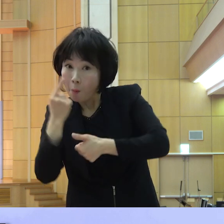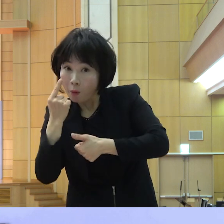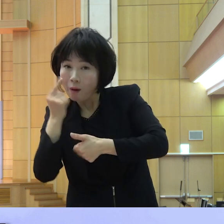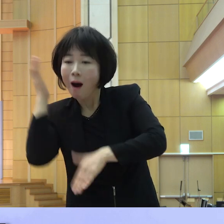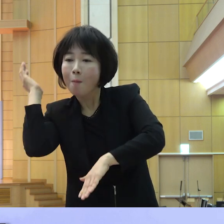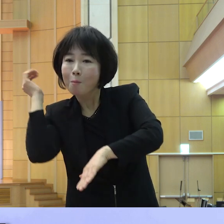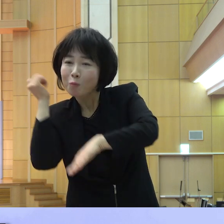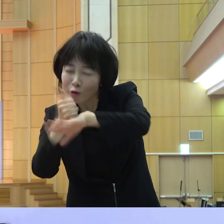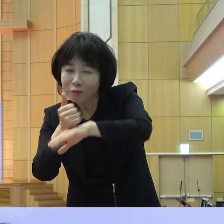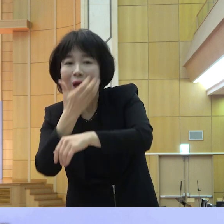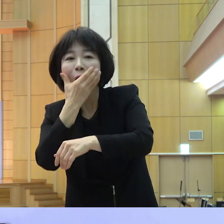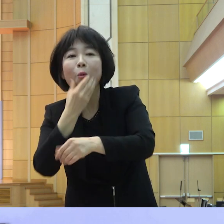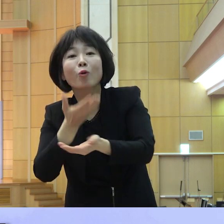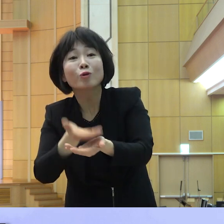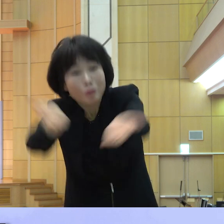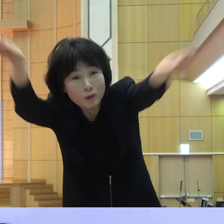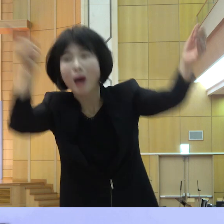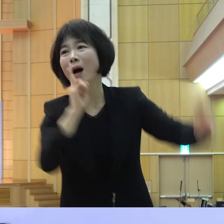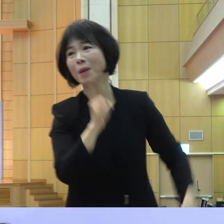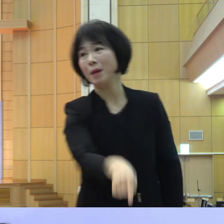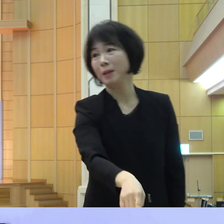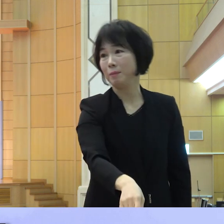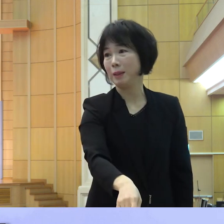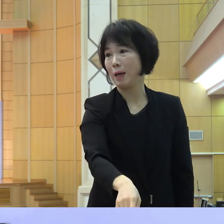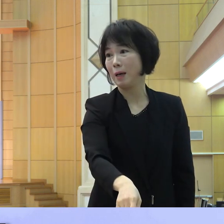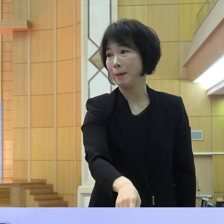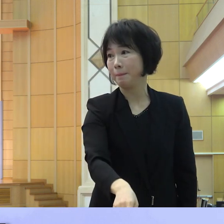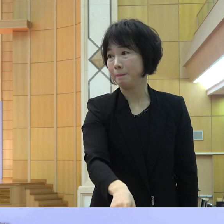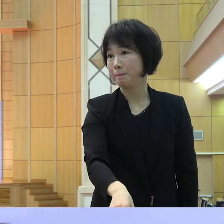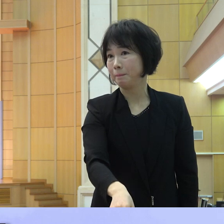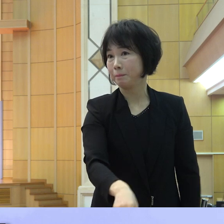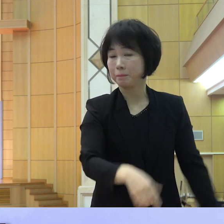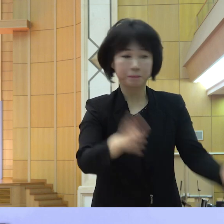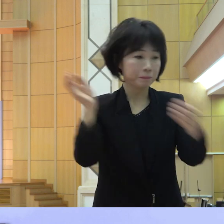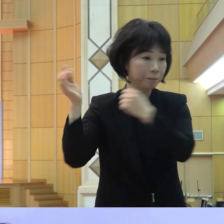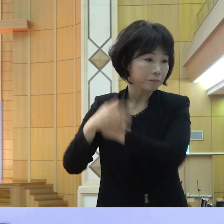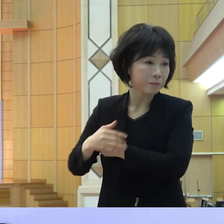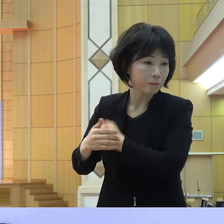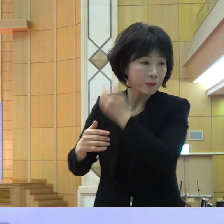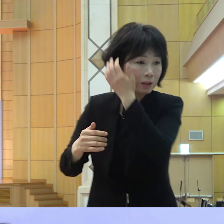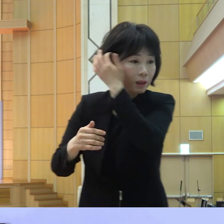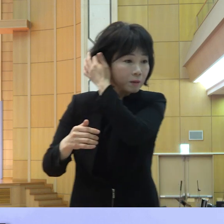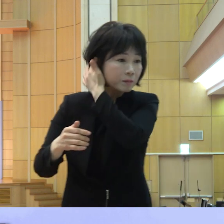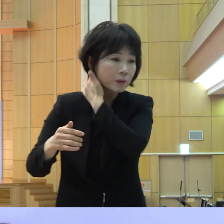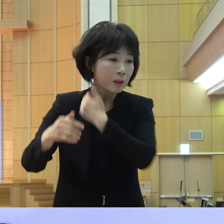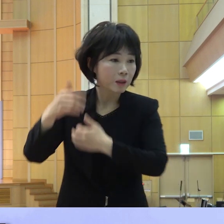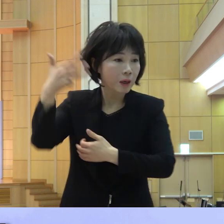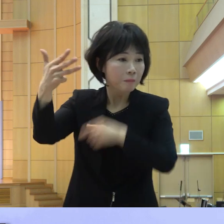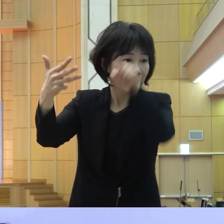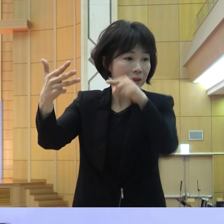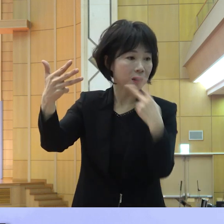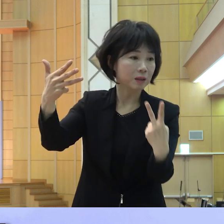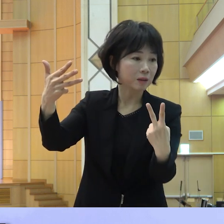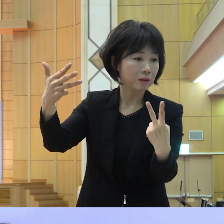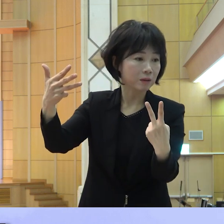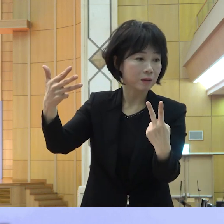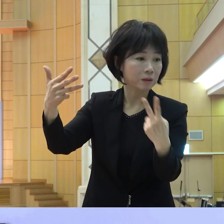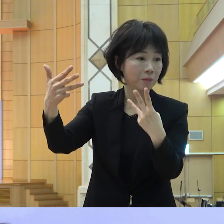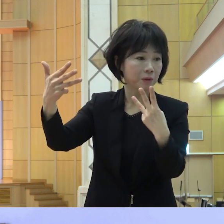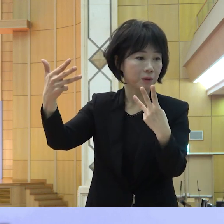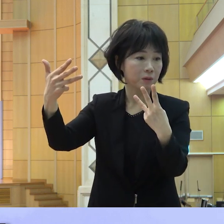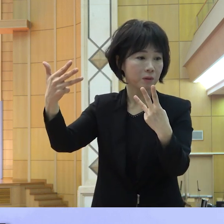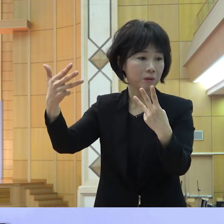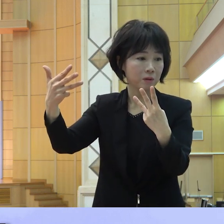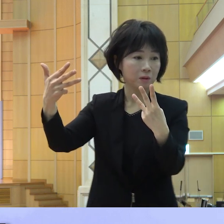하나님께서 만나를 주셨다는 것입니다. 만나를. 그러면 2절로 가보겠습니다. 8장 2절, 자 3절.